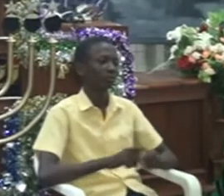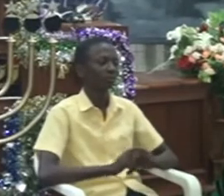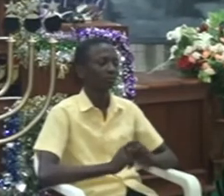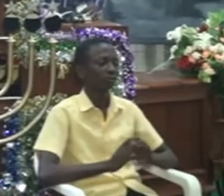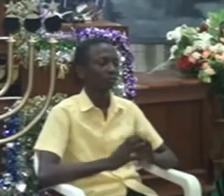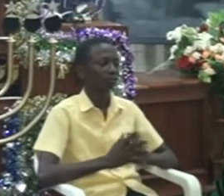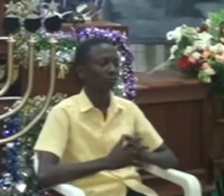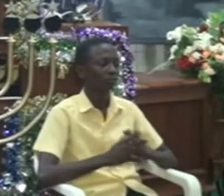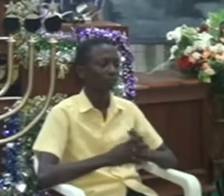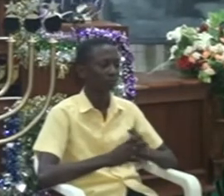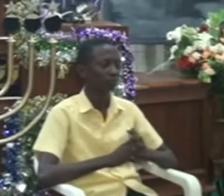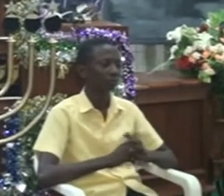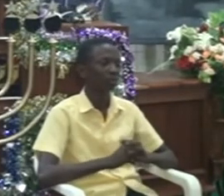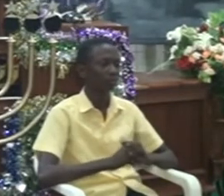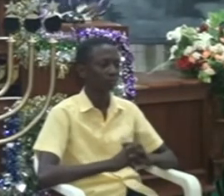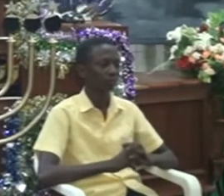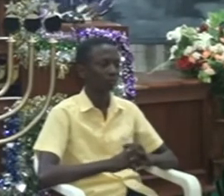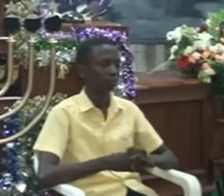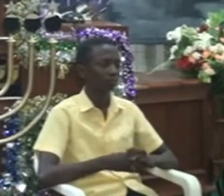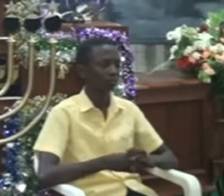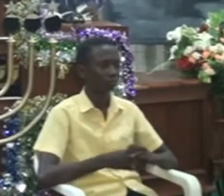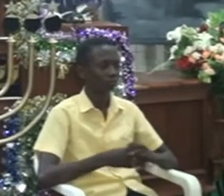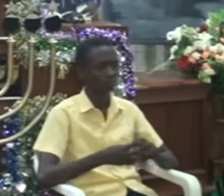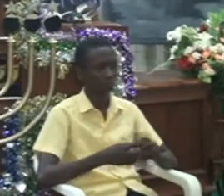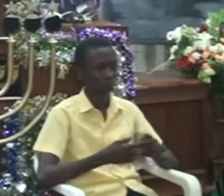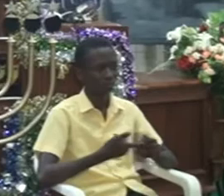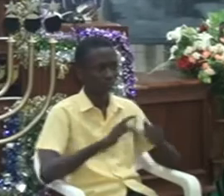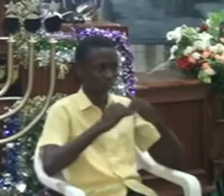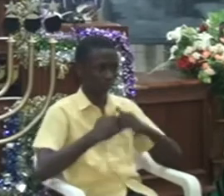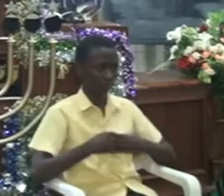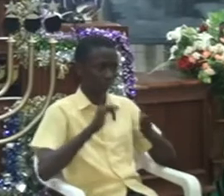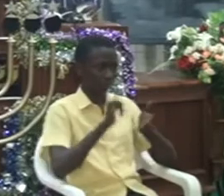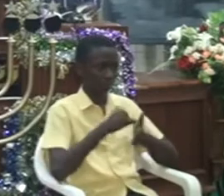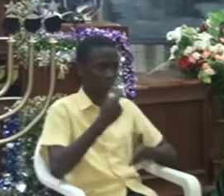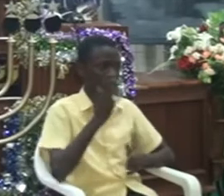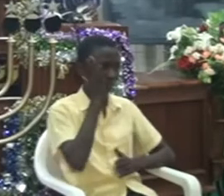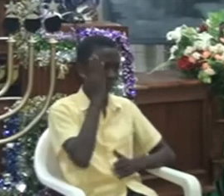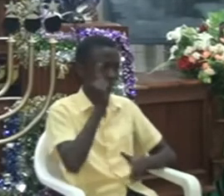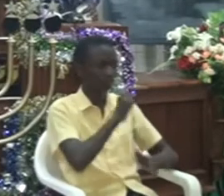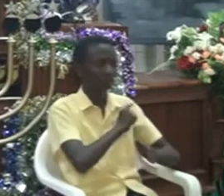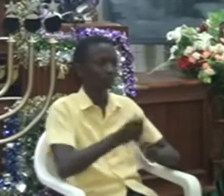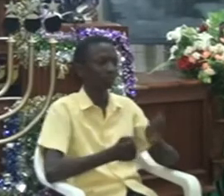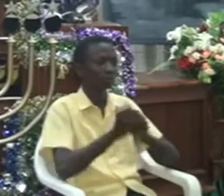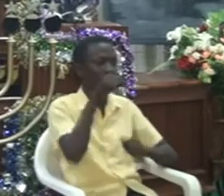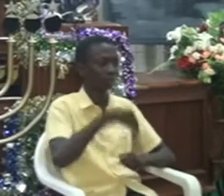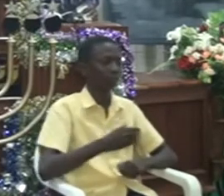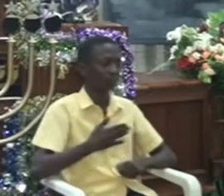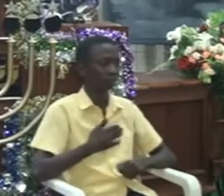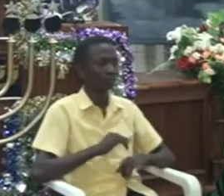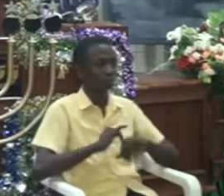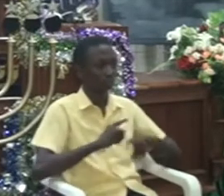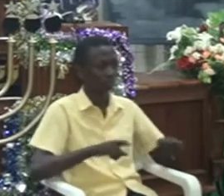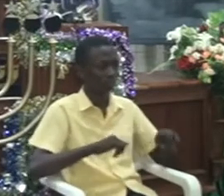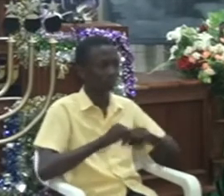Uku. Kuko manjia mingi mu Goma. Il y a ceux qui connaissent Goma plus que moi. Kuko wa mingi wanajua pa Goma kunipita. Mais si quelqu'un veut